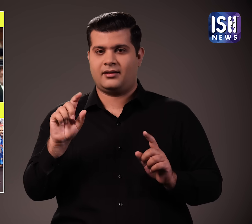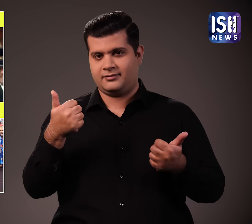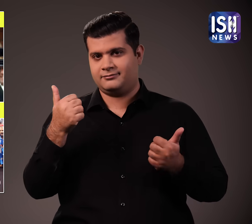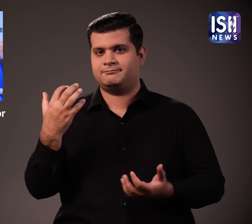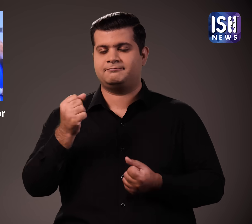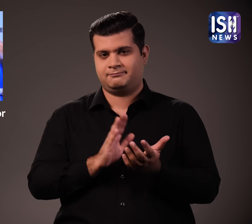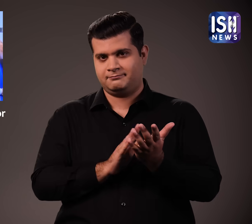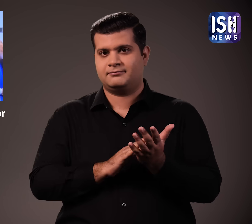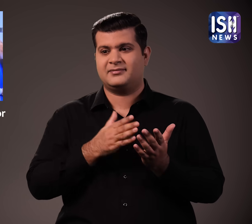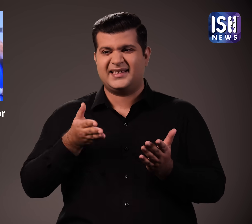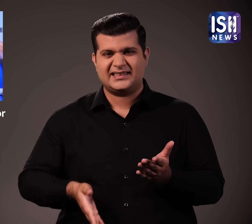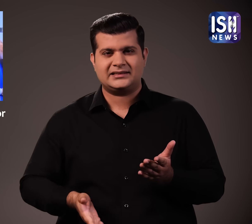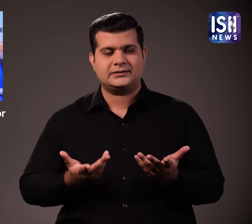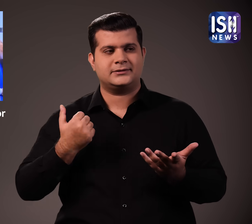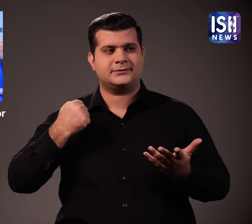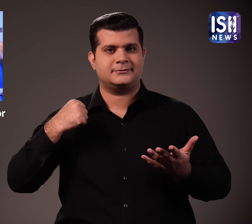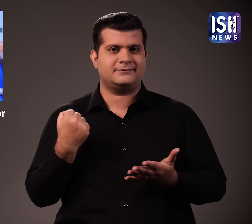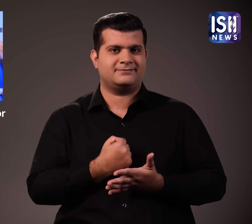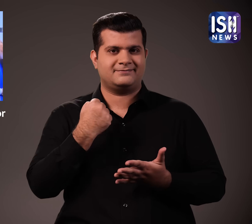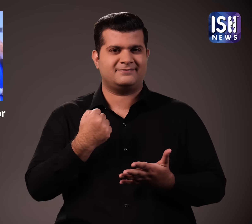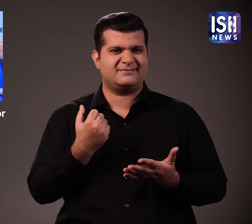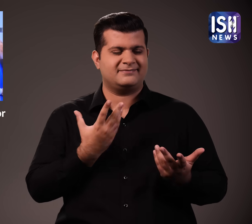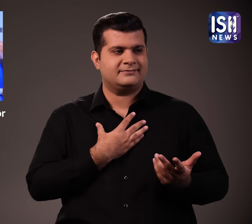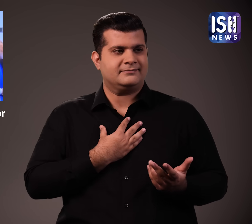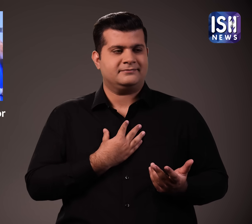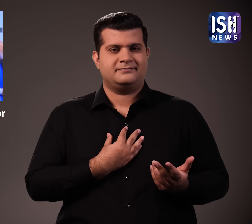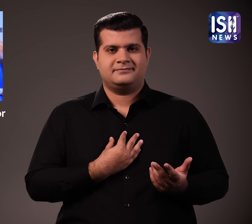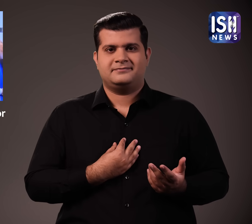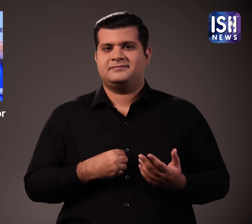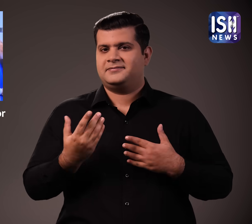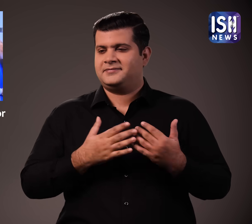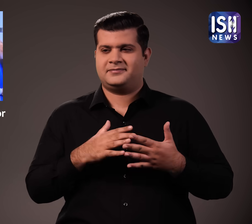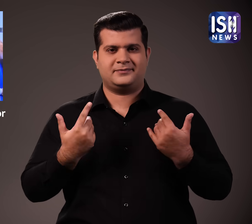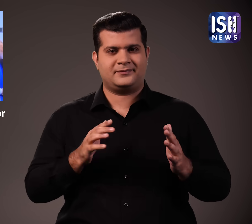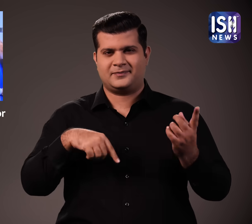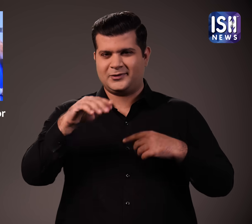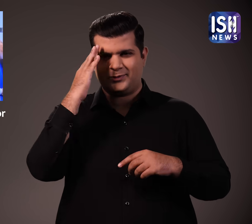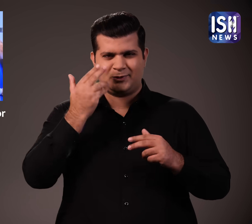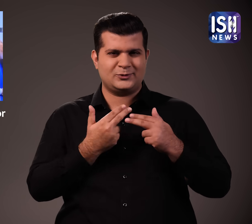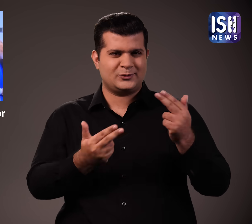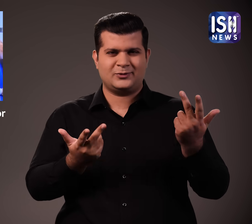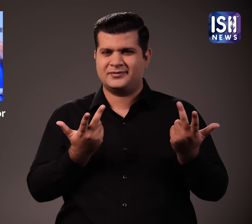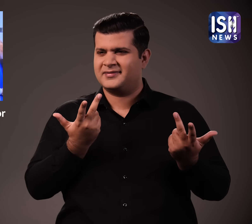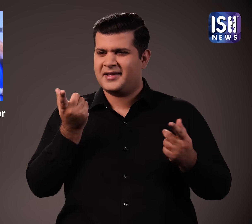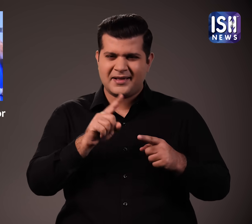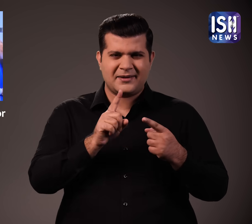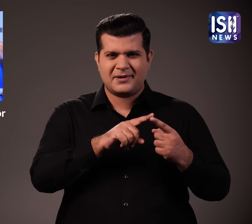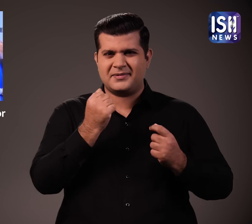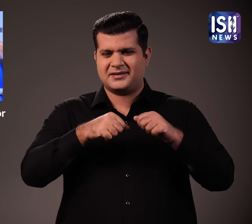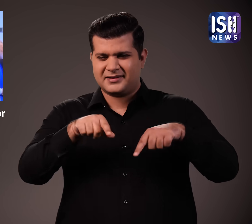जीत चुका है हम तीसरी बार विश्वकप जीतने से चूप गये आप सभी मैच का स्कोर और अन्य विवरन भली भाती जानते